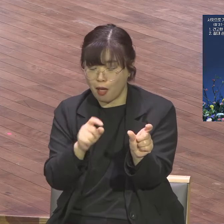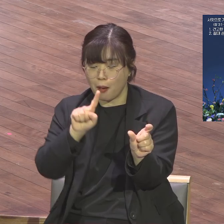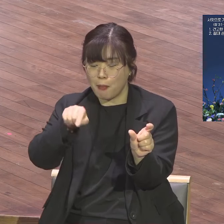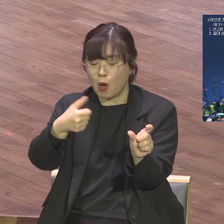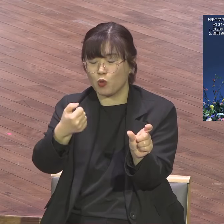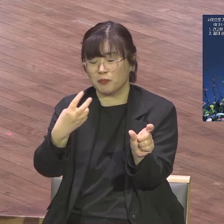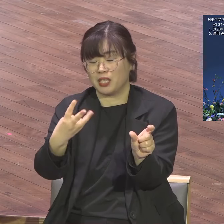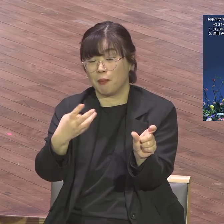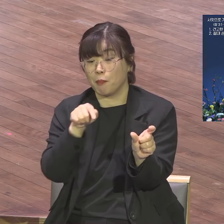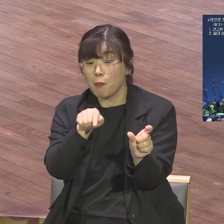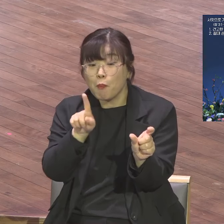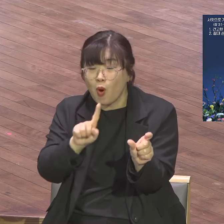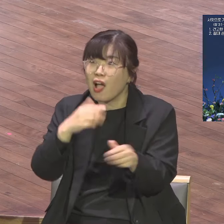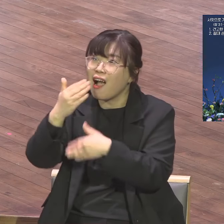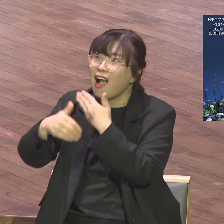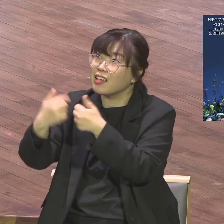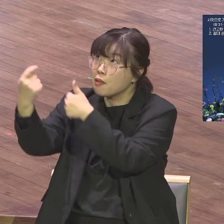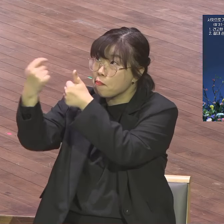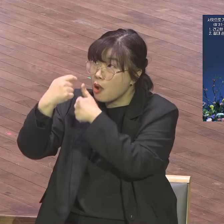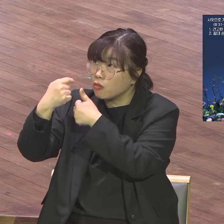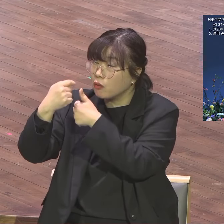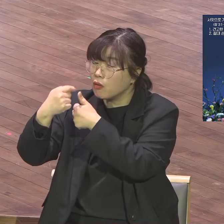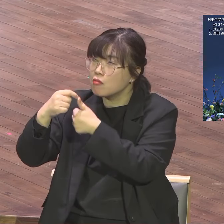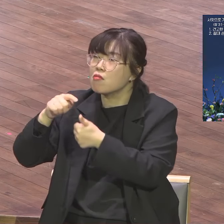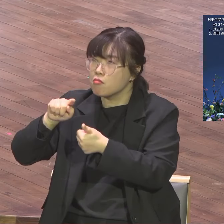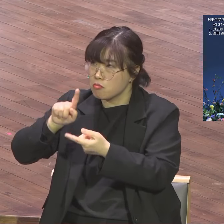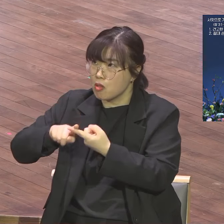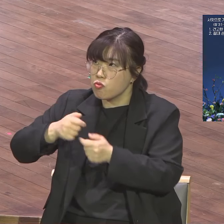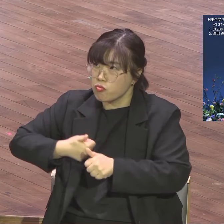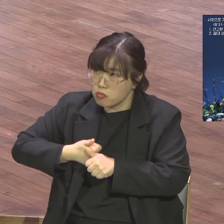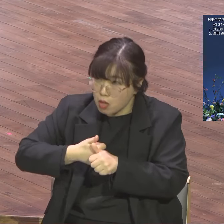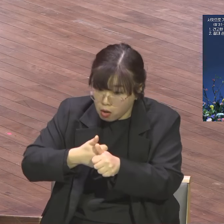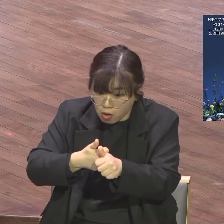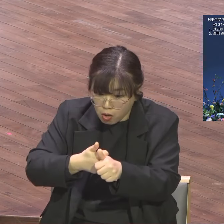찢어져. 그렇게 고기 올라왔어.